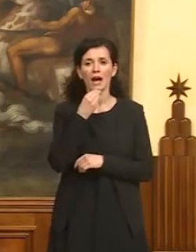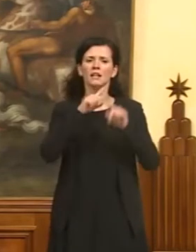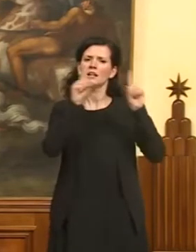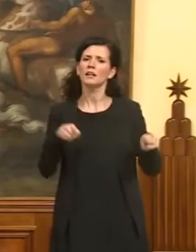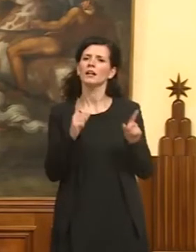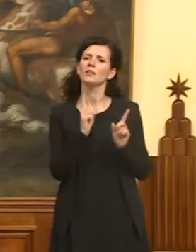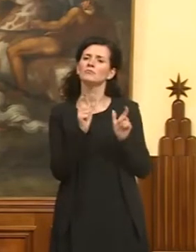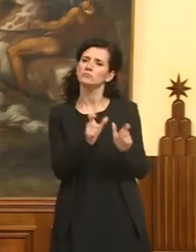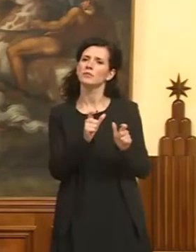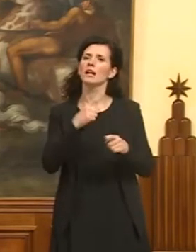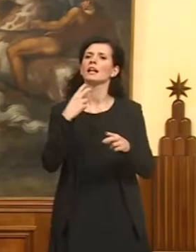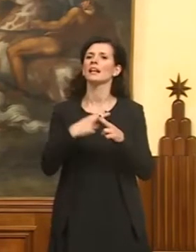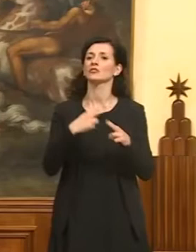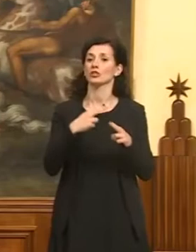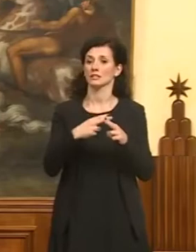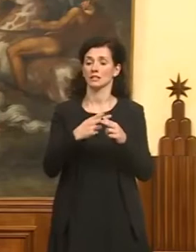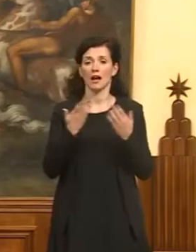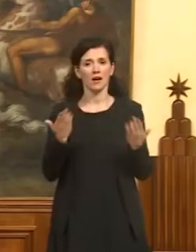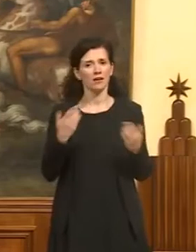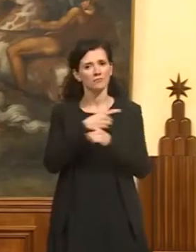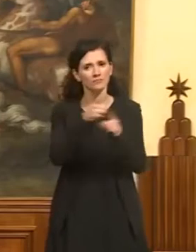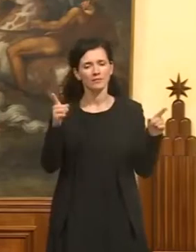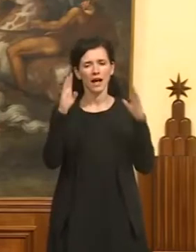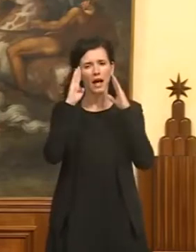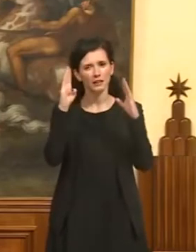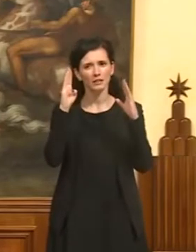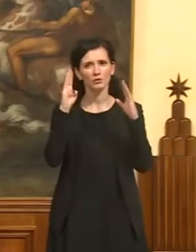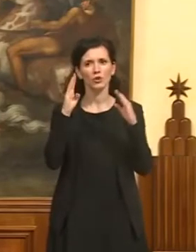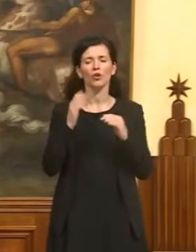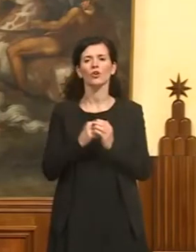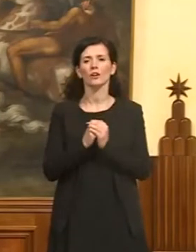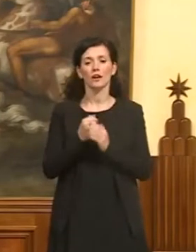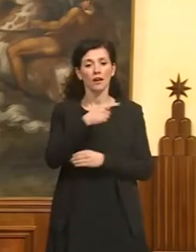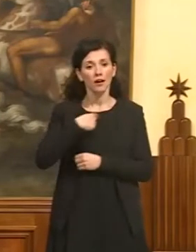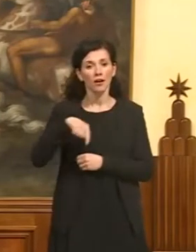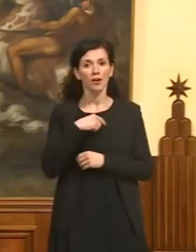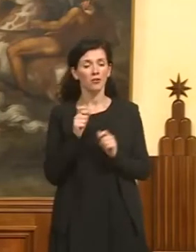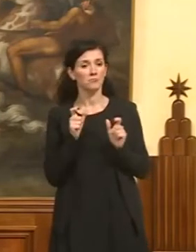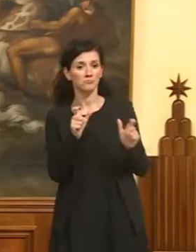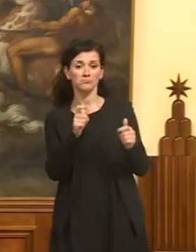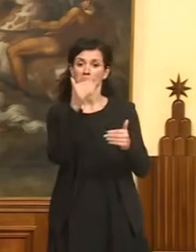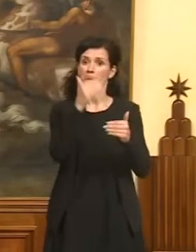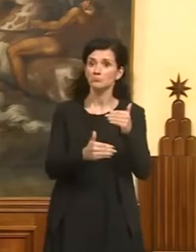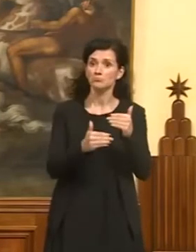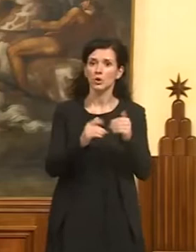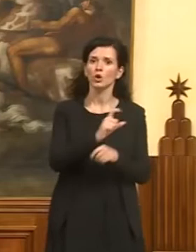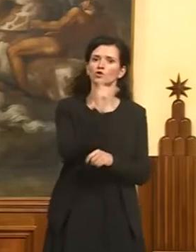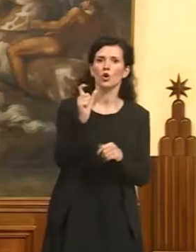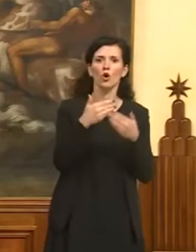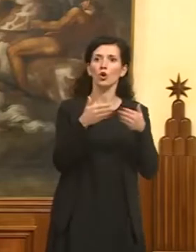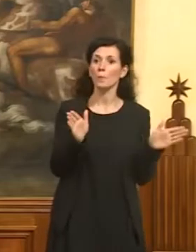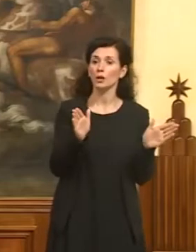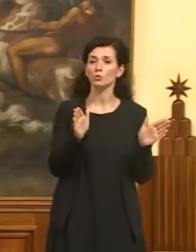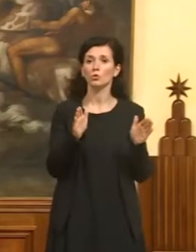necessità. Quindi fate attenzione, non abbiamo previsto nessuna restrizione sui giorni di apertura